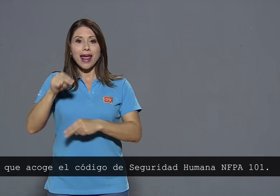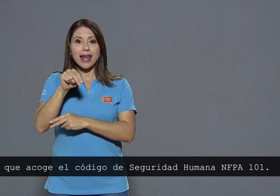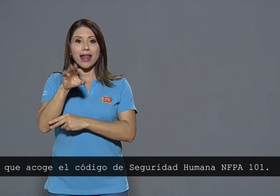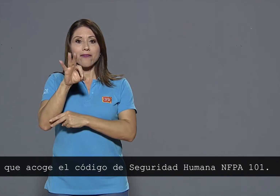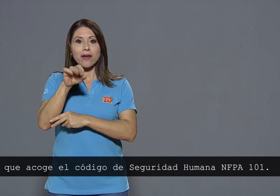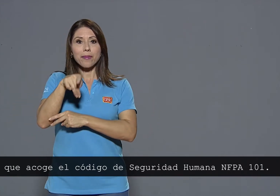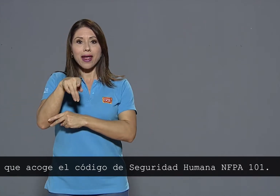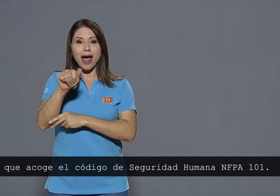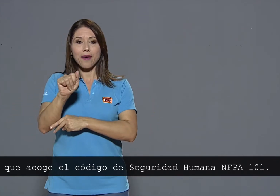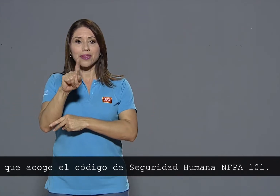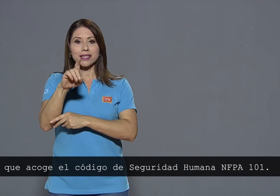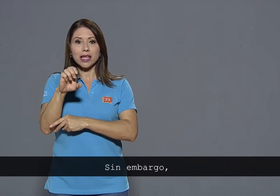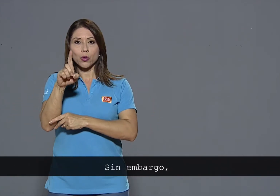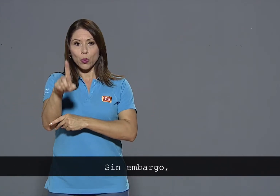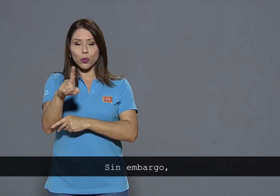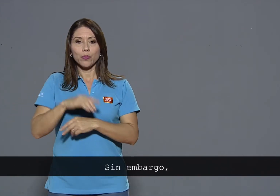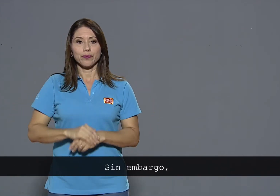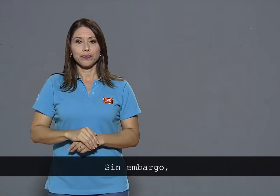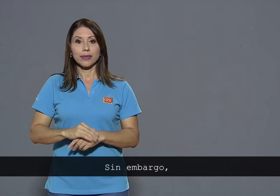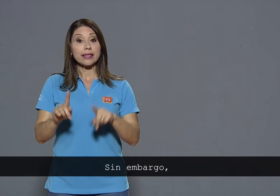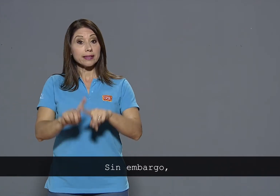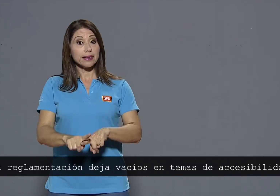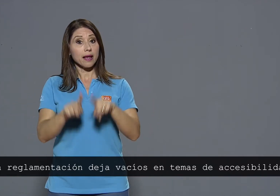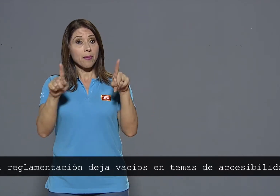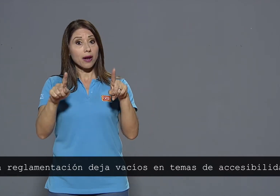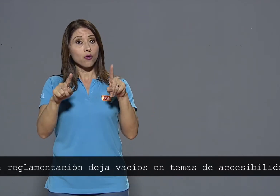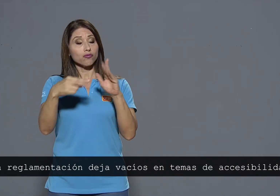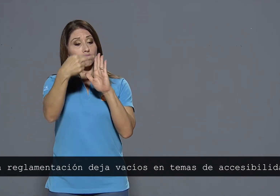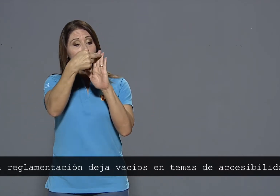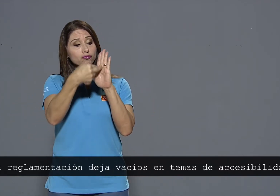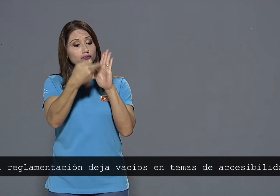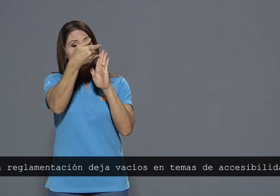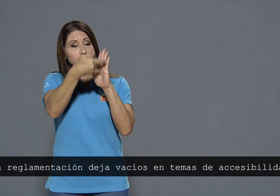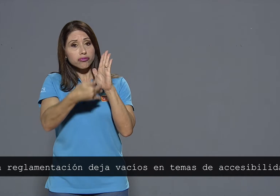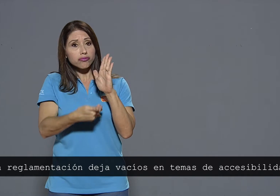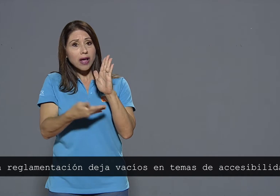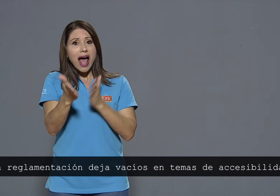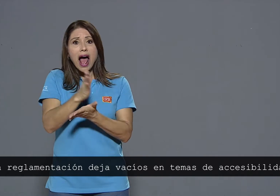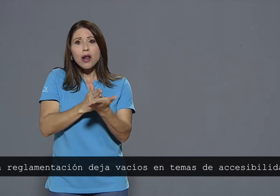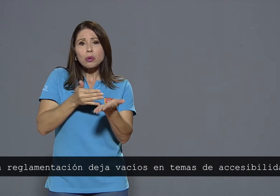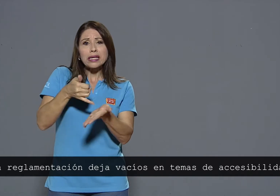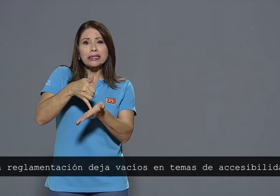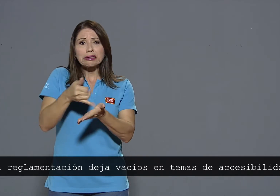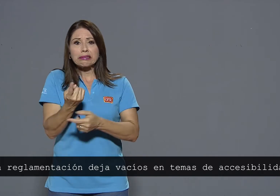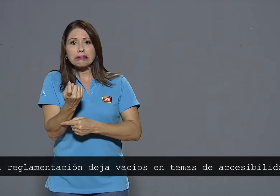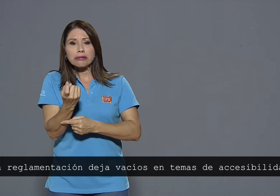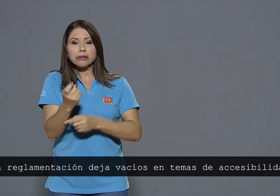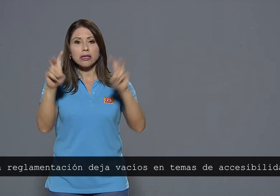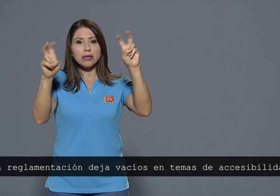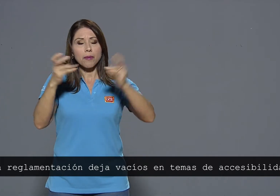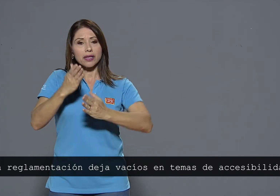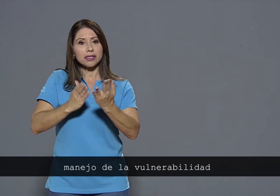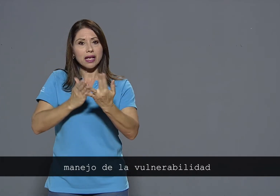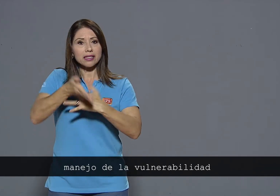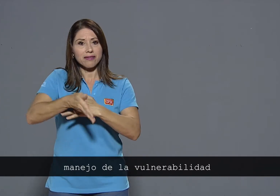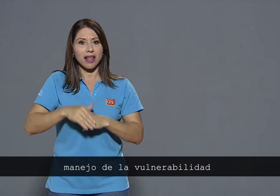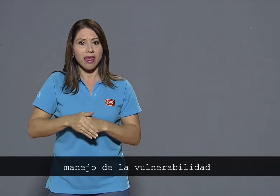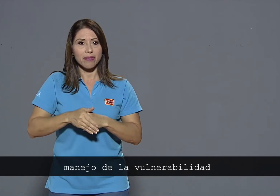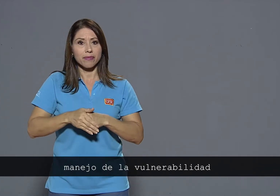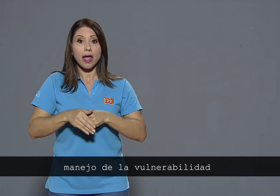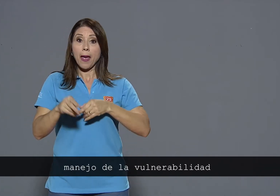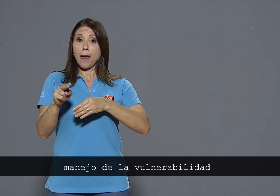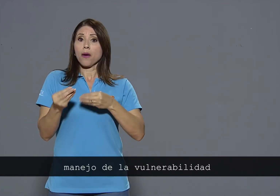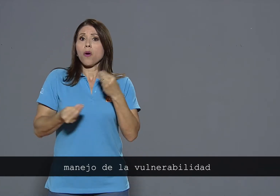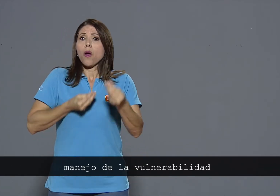NFPA 101. Sin embargo, esta reglamentación deja vacíos en temas de accesibilidad, manejo